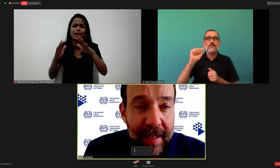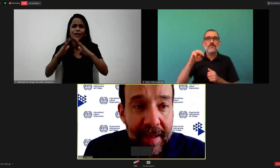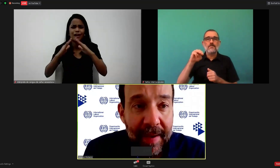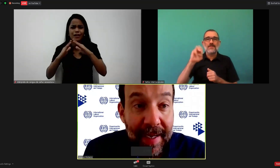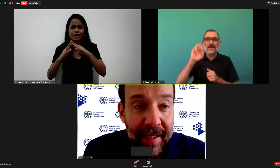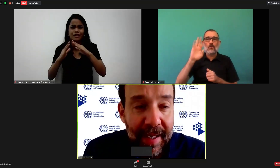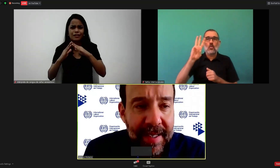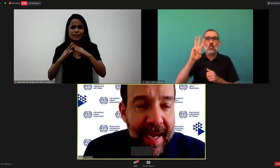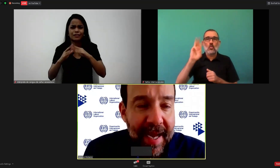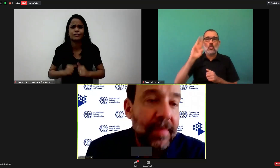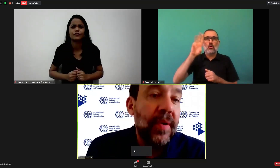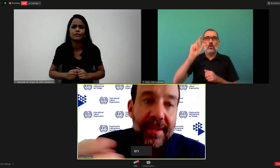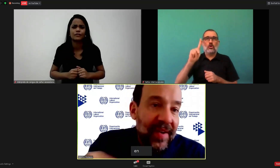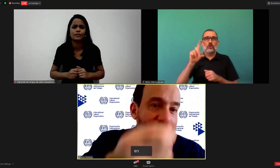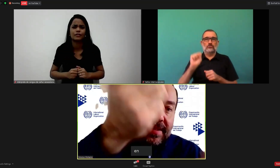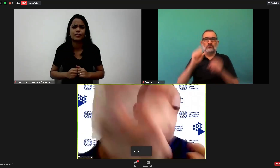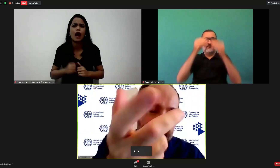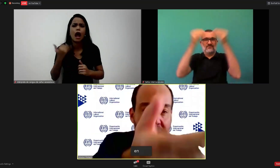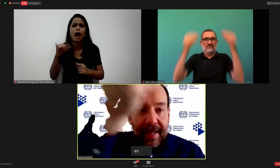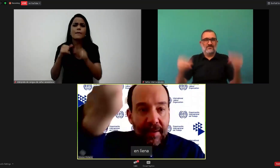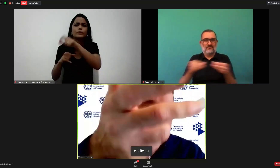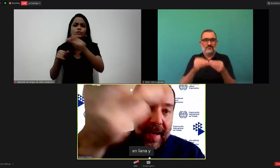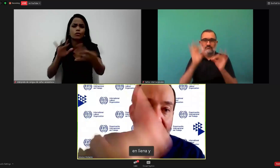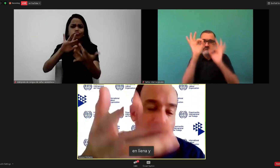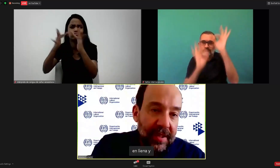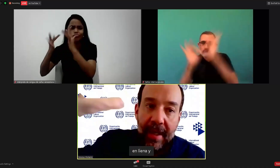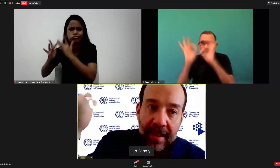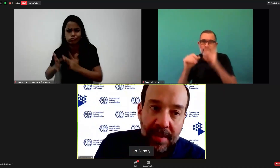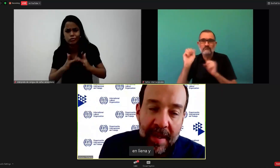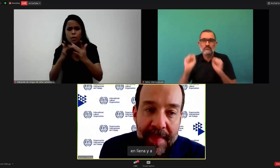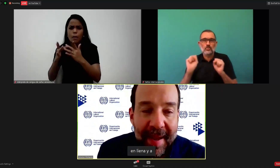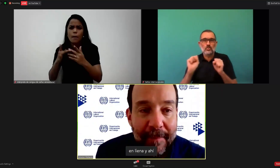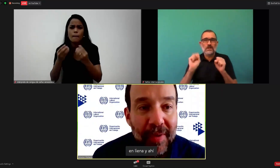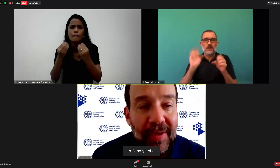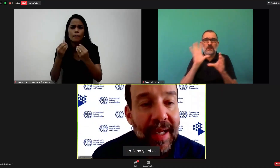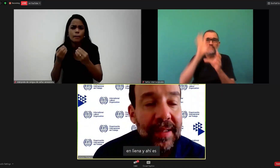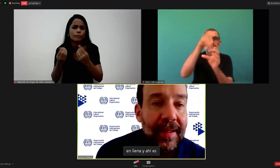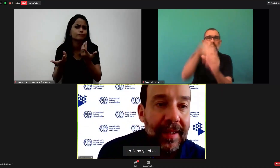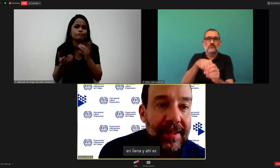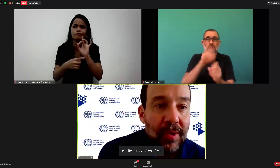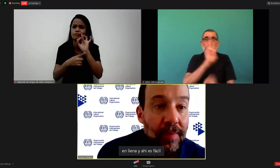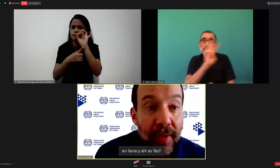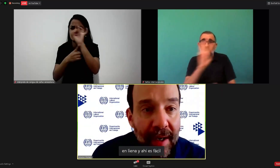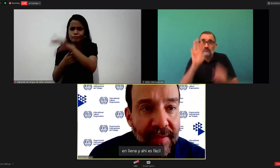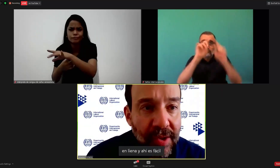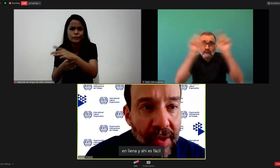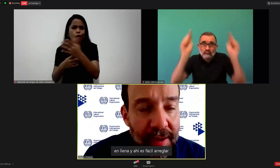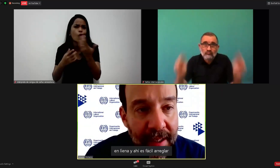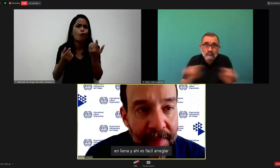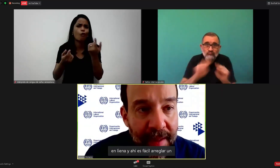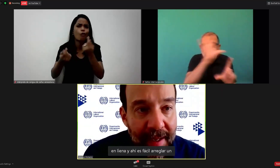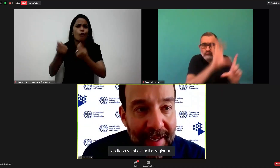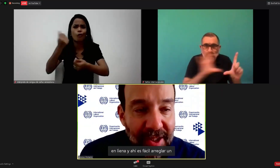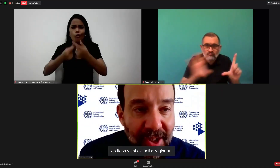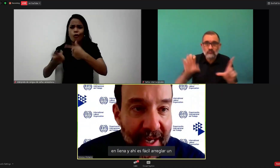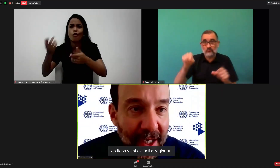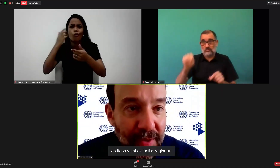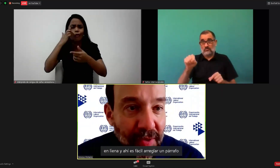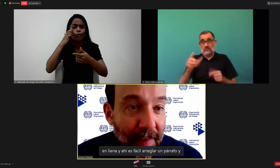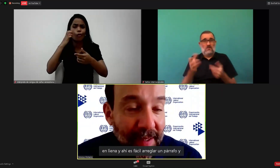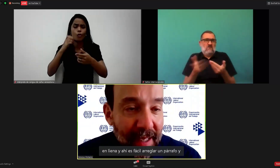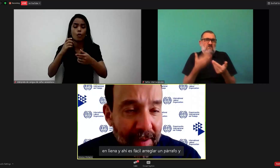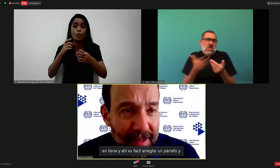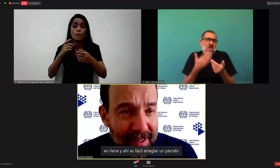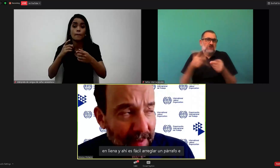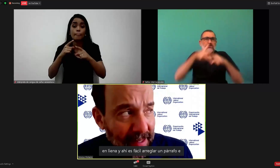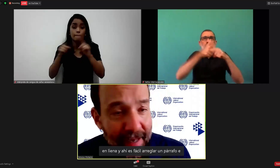en línea, y ahí, bueno, es fácil que se agregue un parágrafo que diga que es importante que se incorpore la visión, que se llegue a las